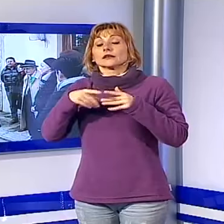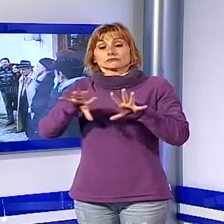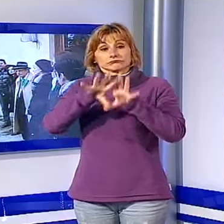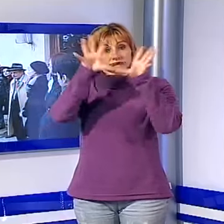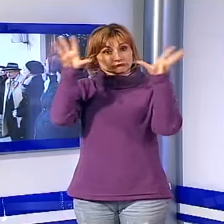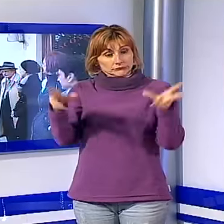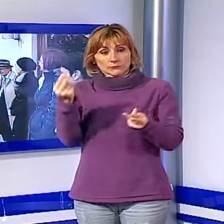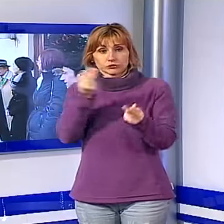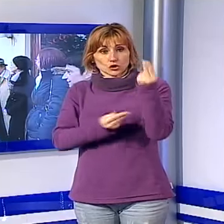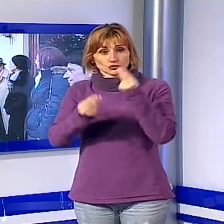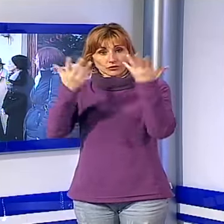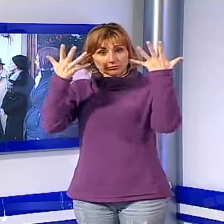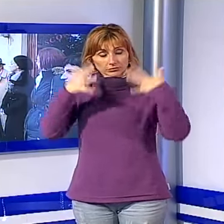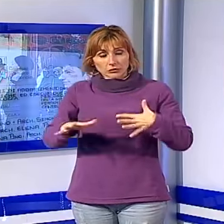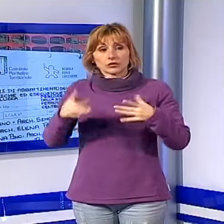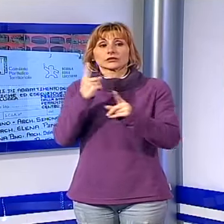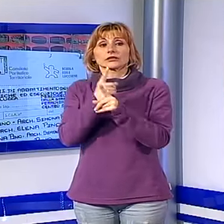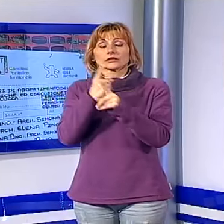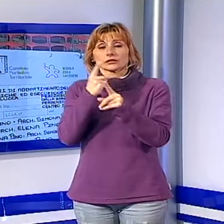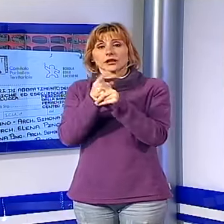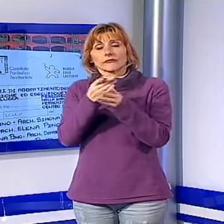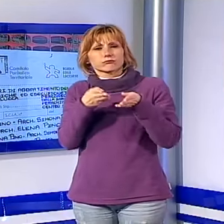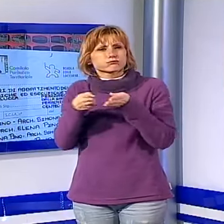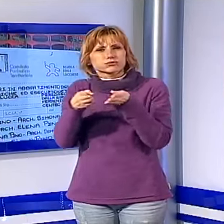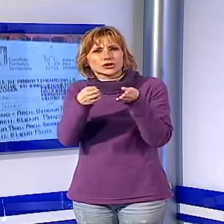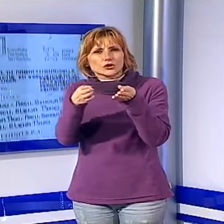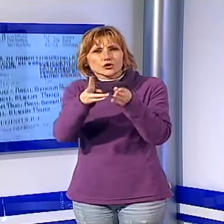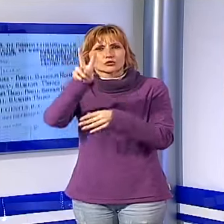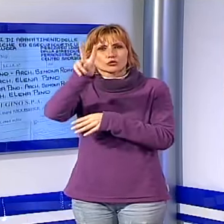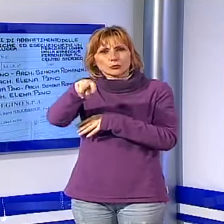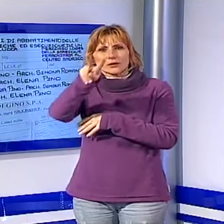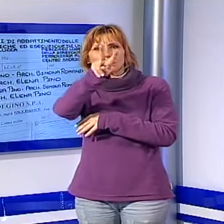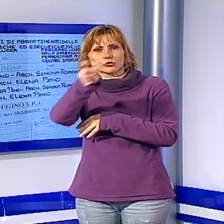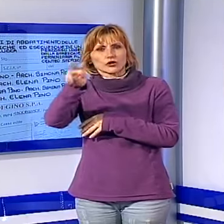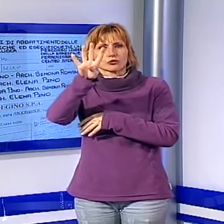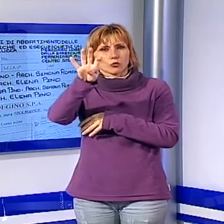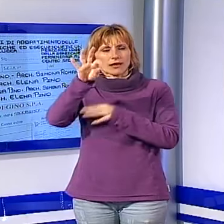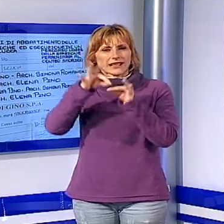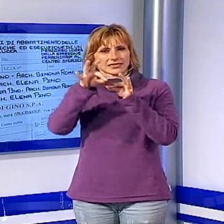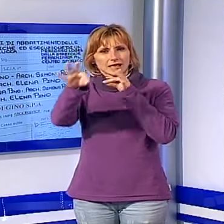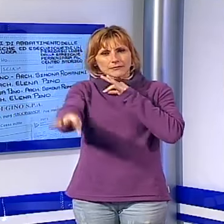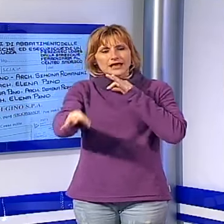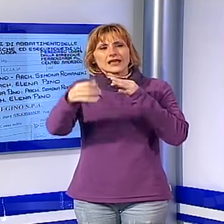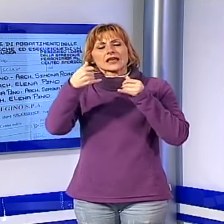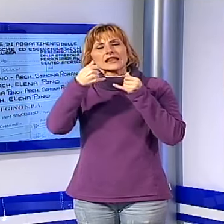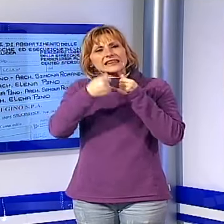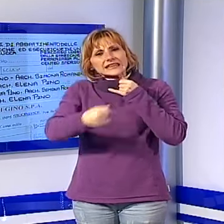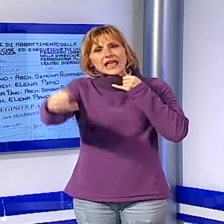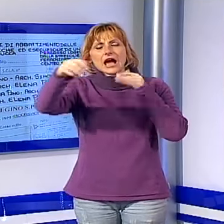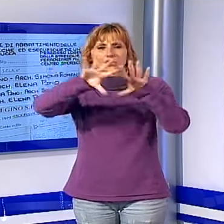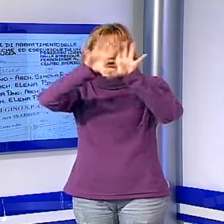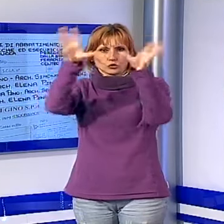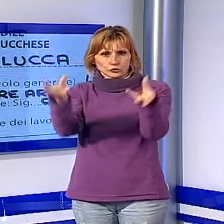del progetto, è prevista la realizzazione di un percorso di 2240 metri lineari totali.